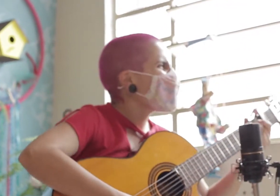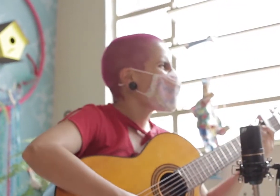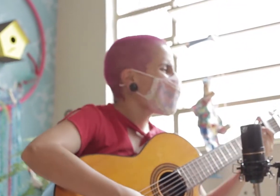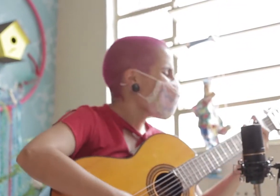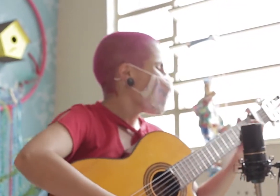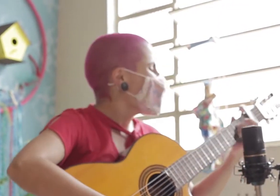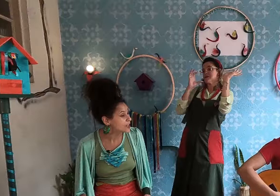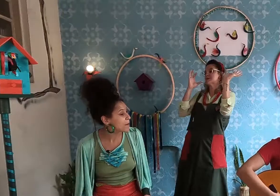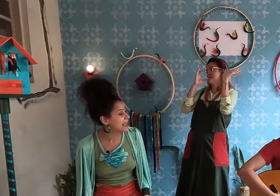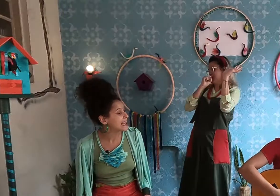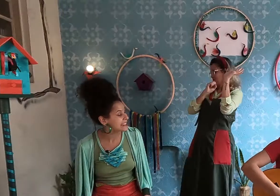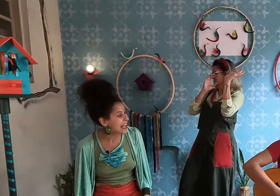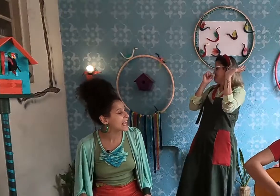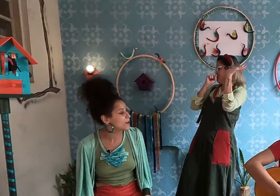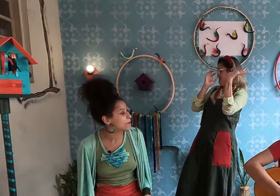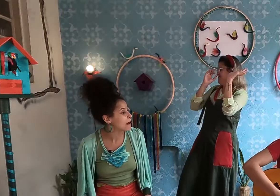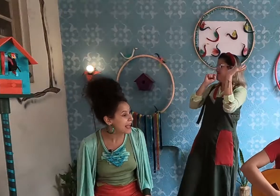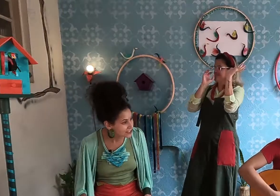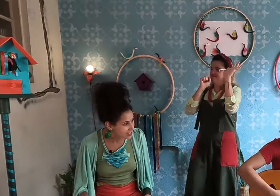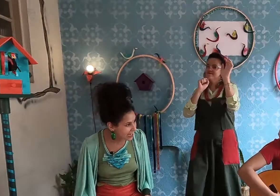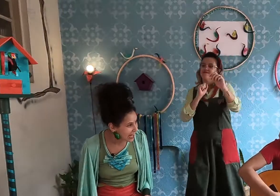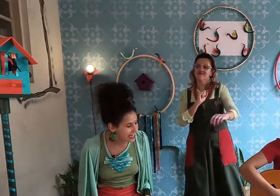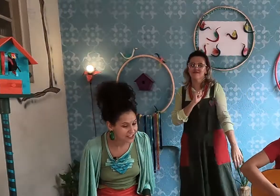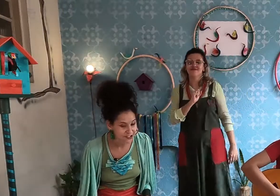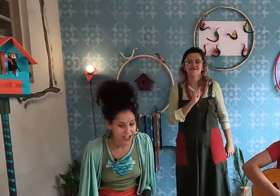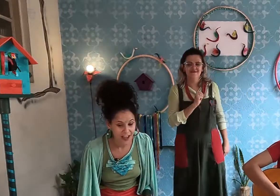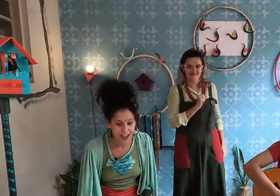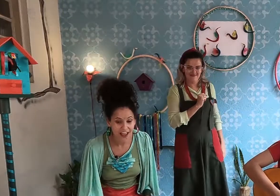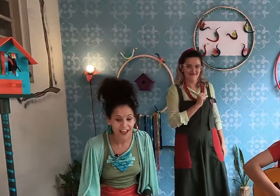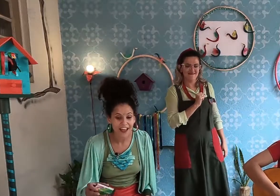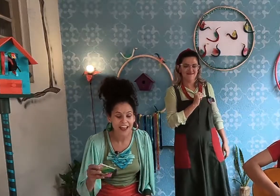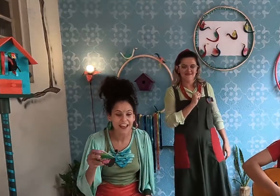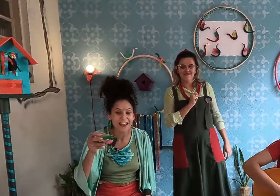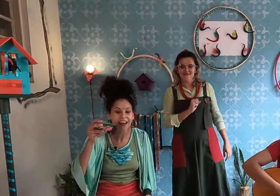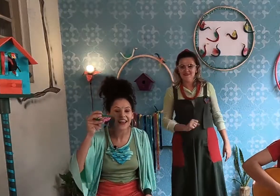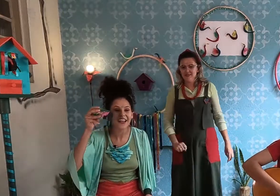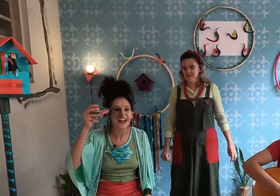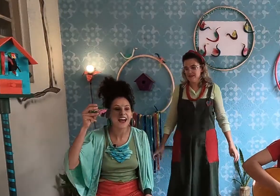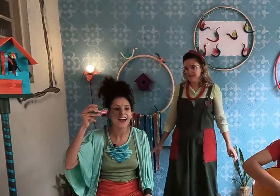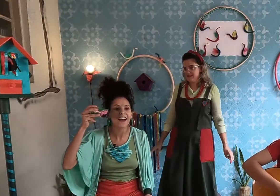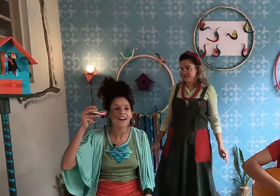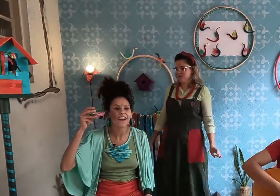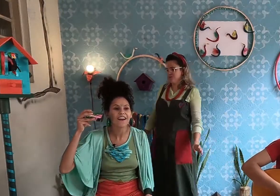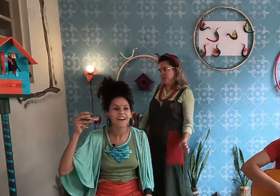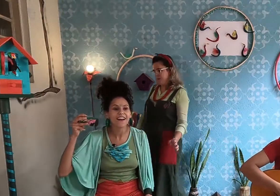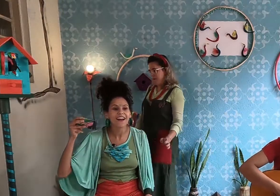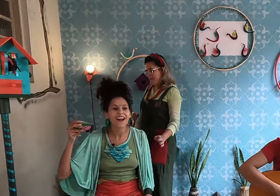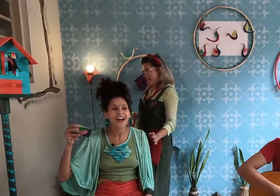Até no pé de laranjeira.